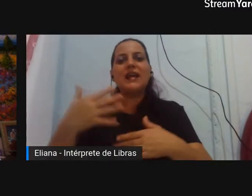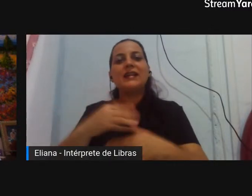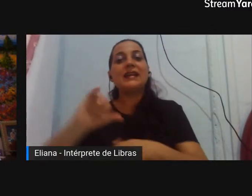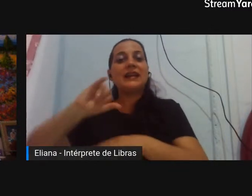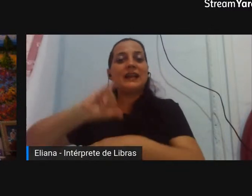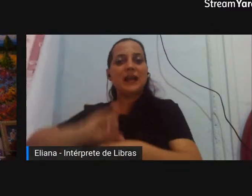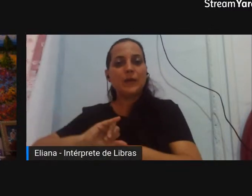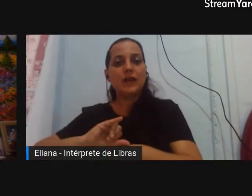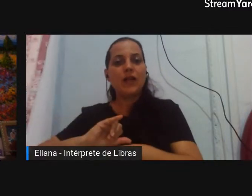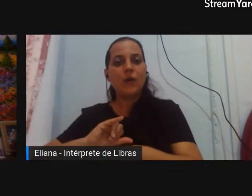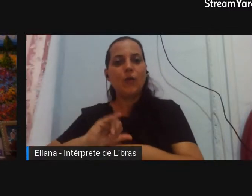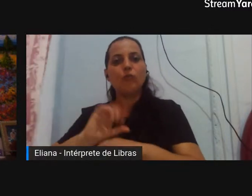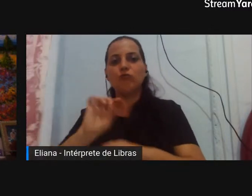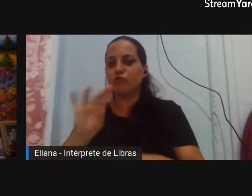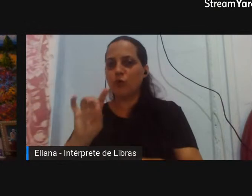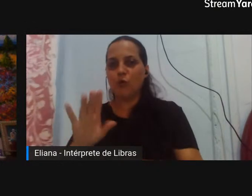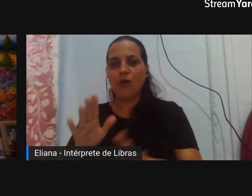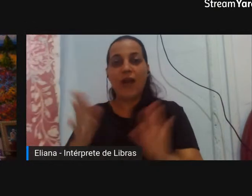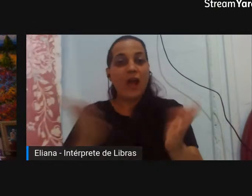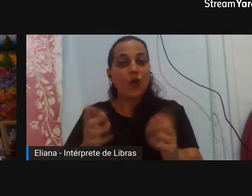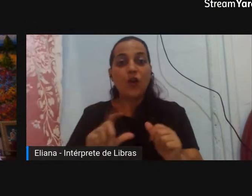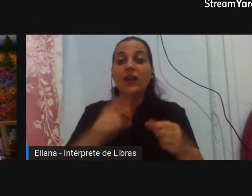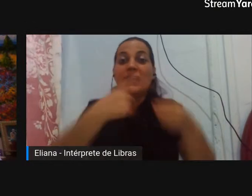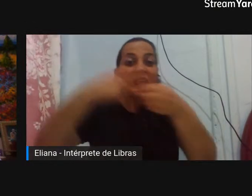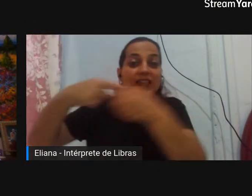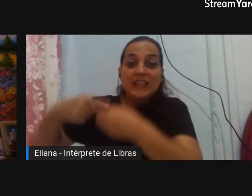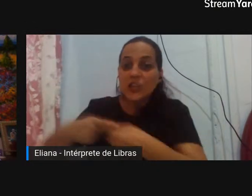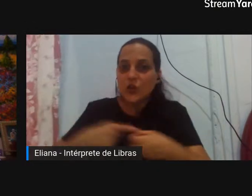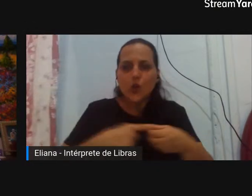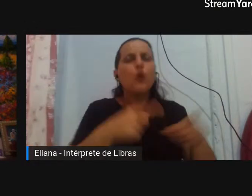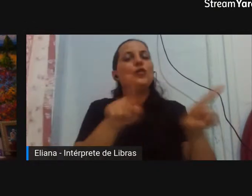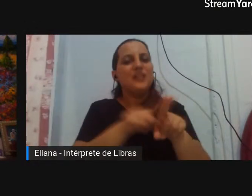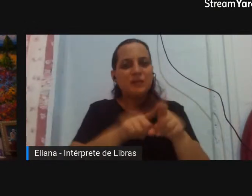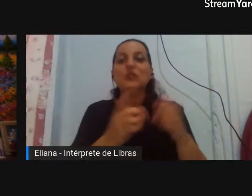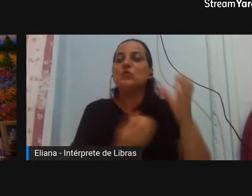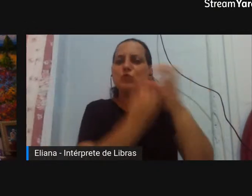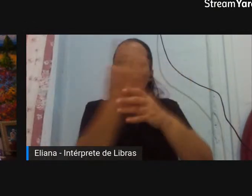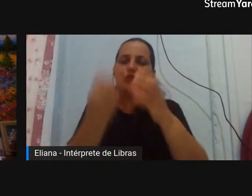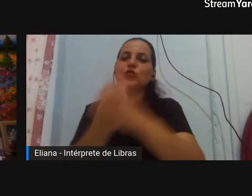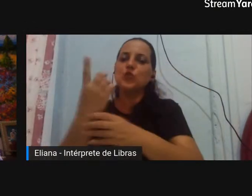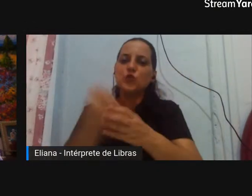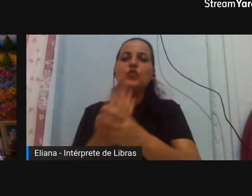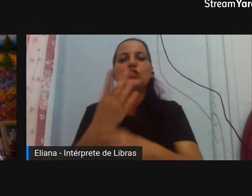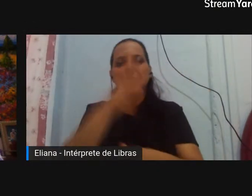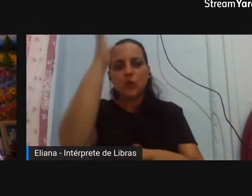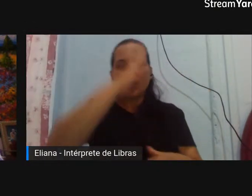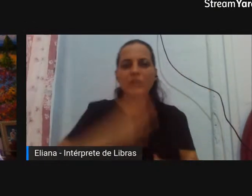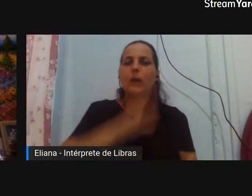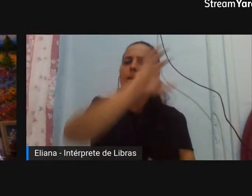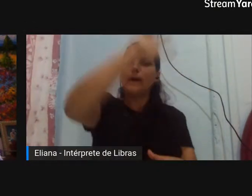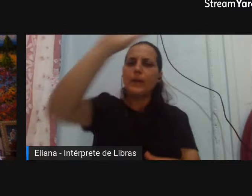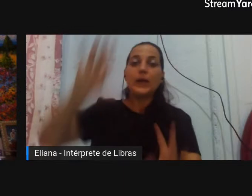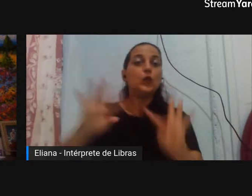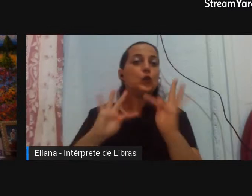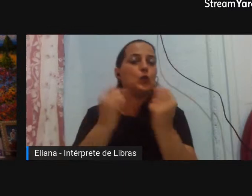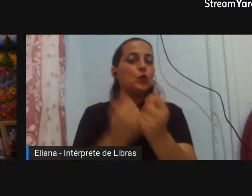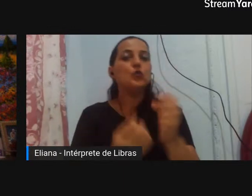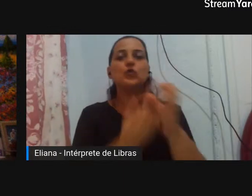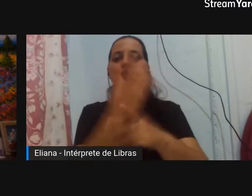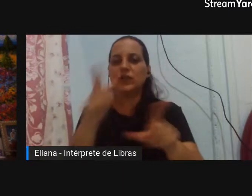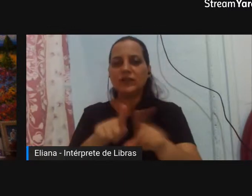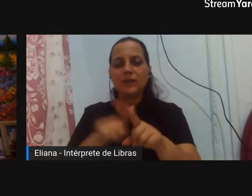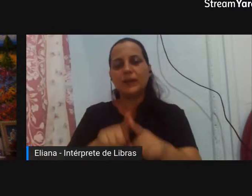O Reúne, que injeta bilhões de reais na rede federal, perdão, na rede de universidades